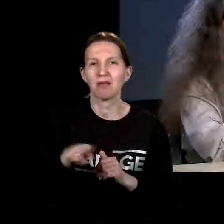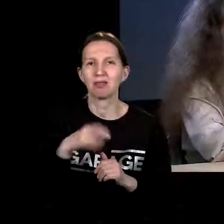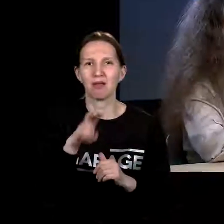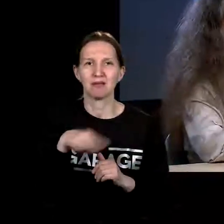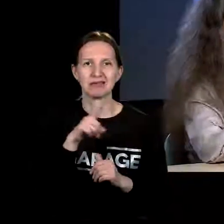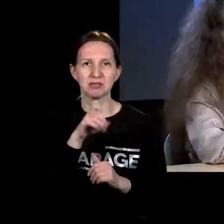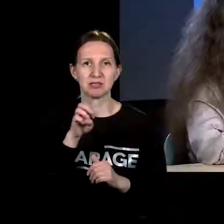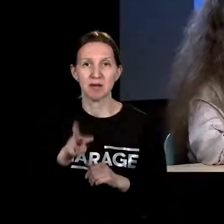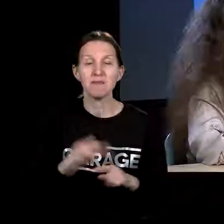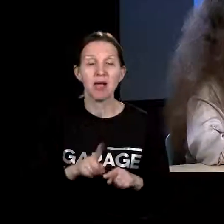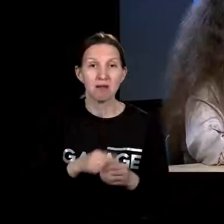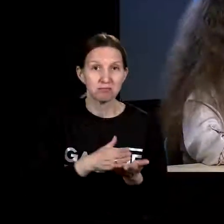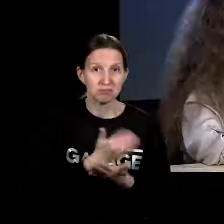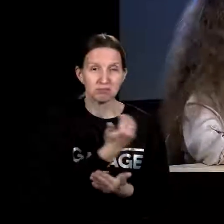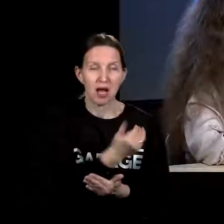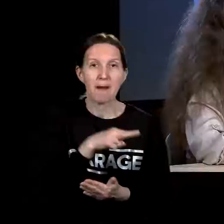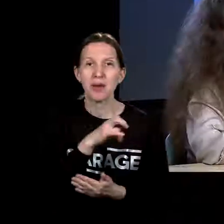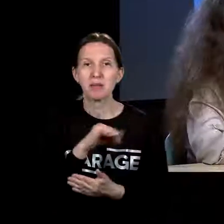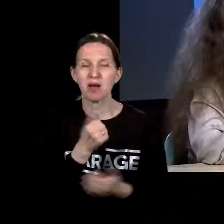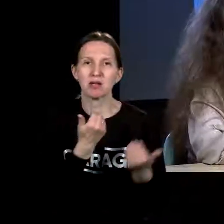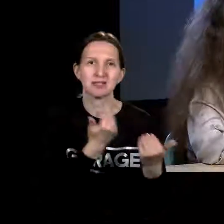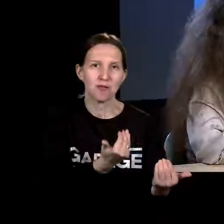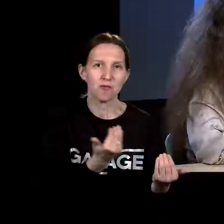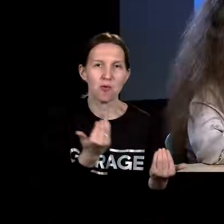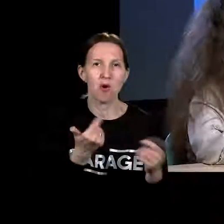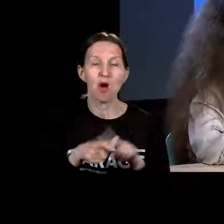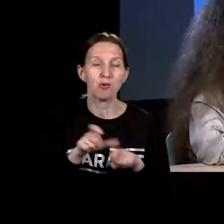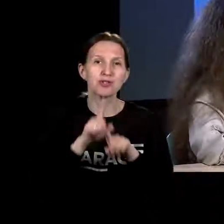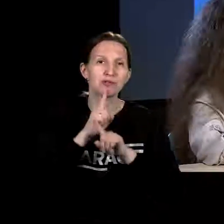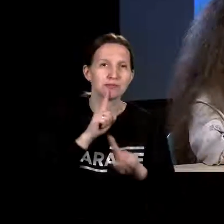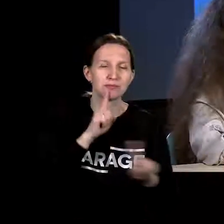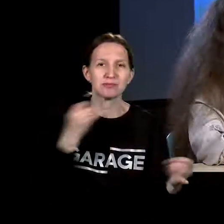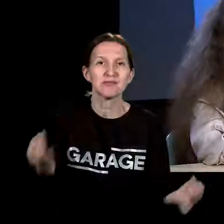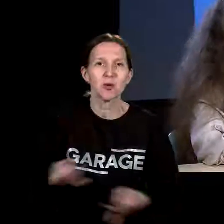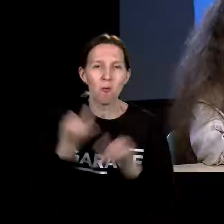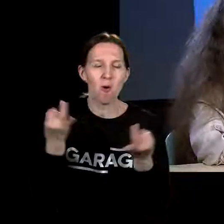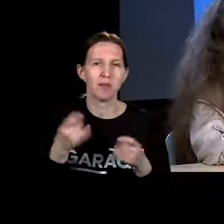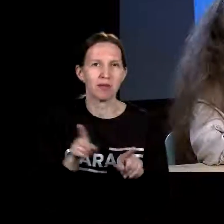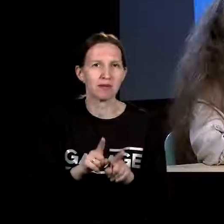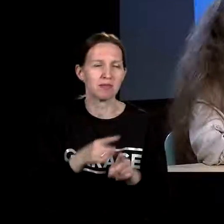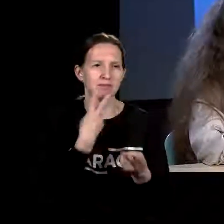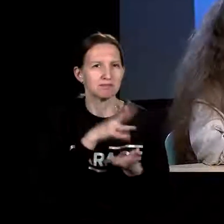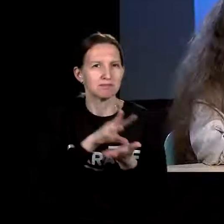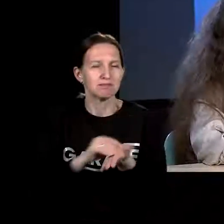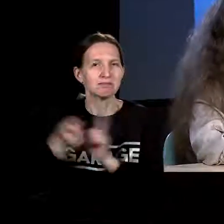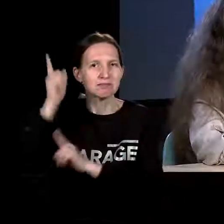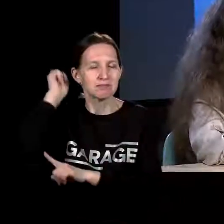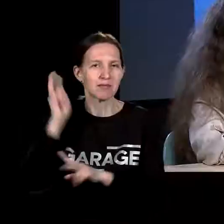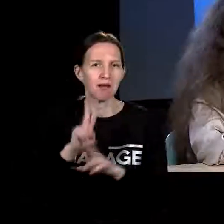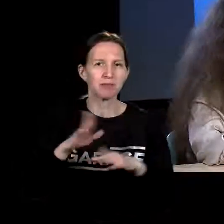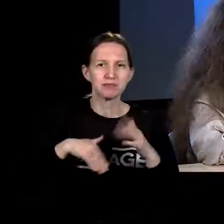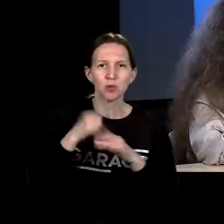как дендизма, это действительно то, что у Пономаренко с его очень диковинными, нарочито-архаическими,